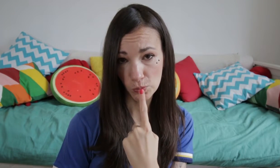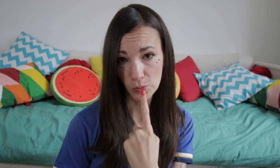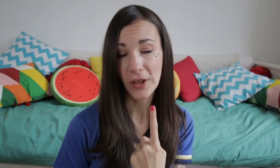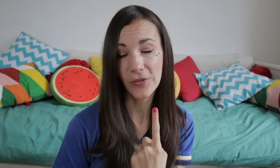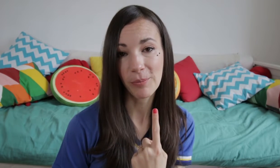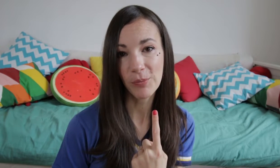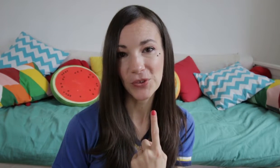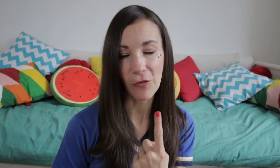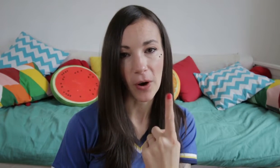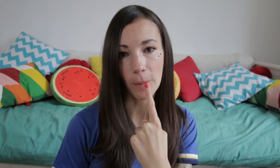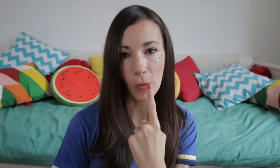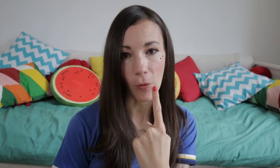Et on tapote plusieurs fois. Bonbon.